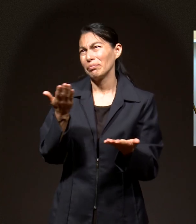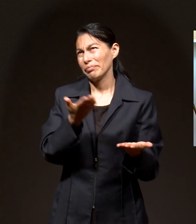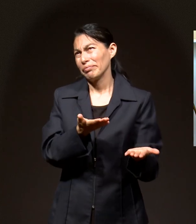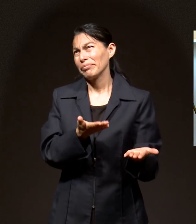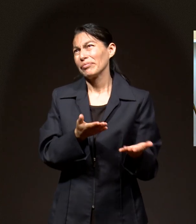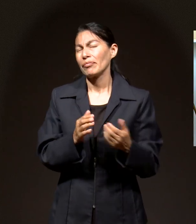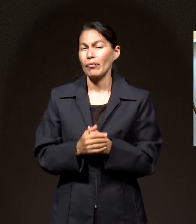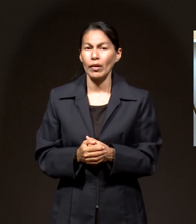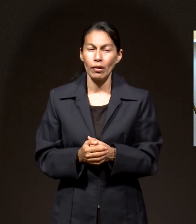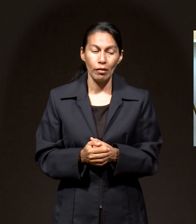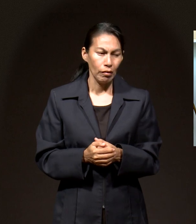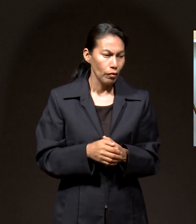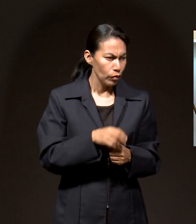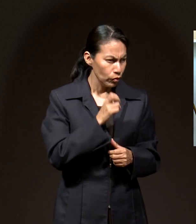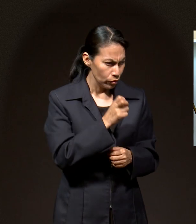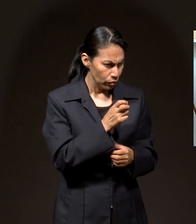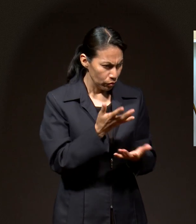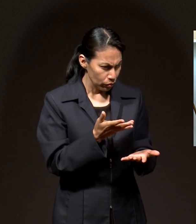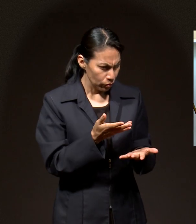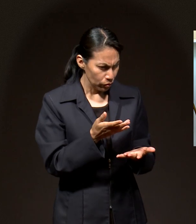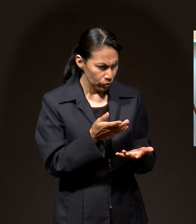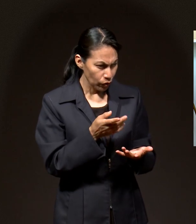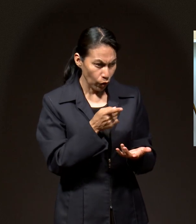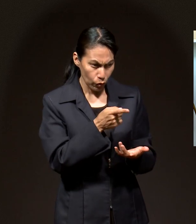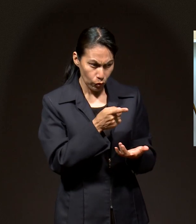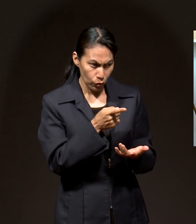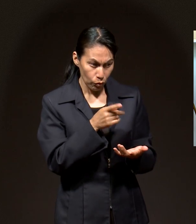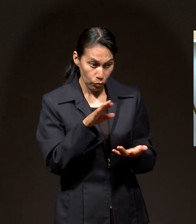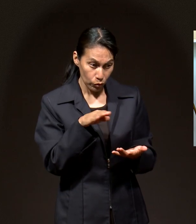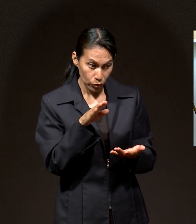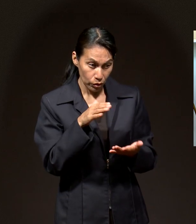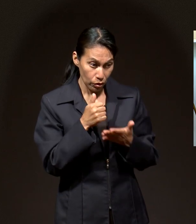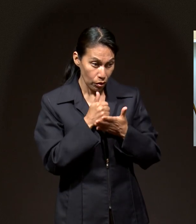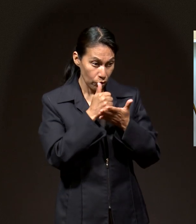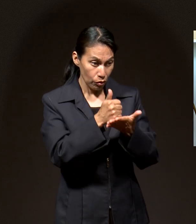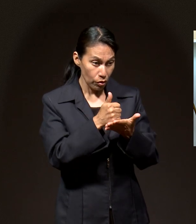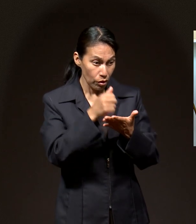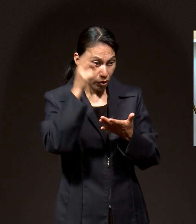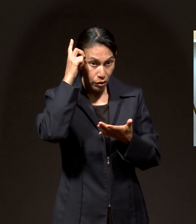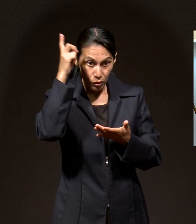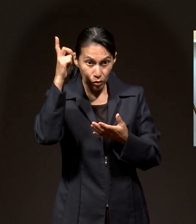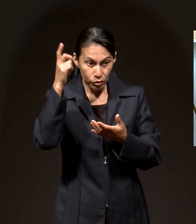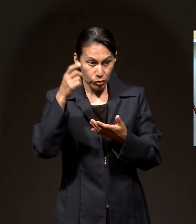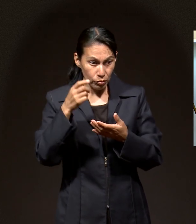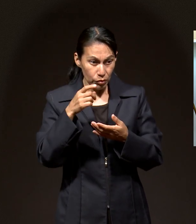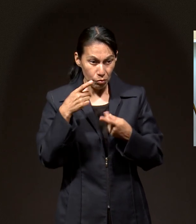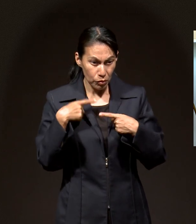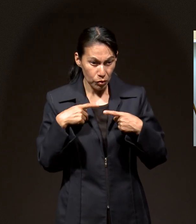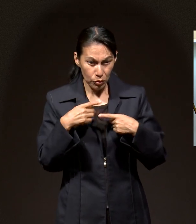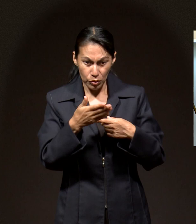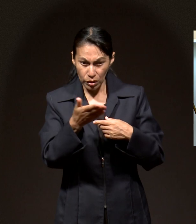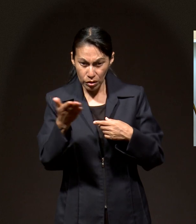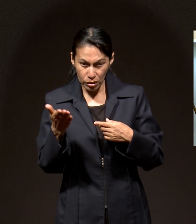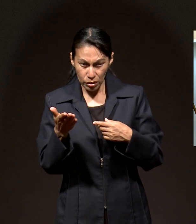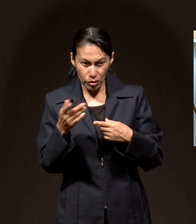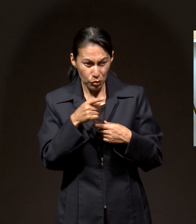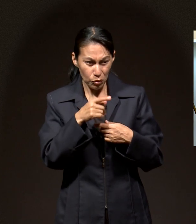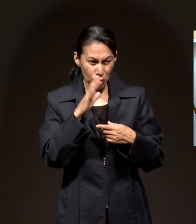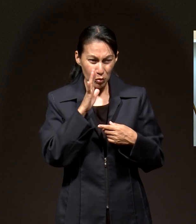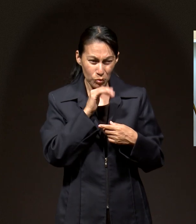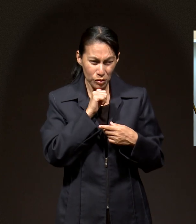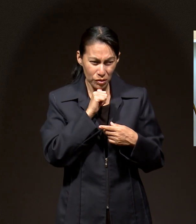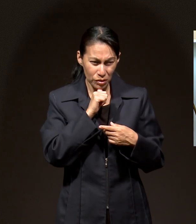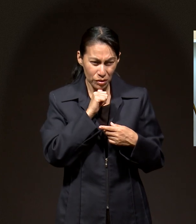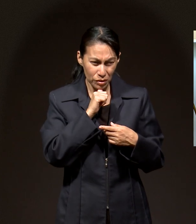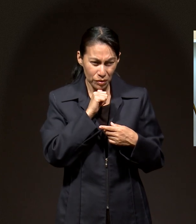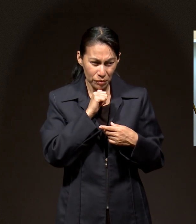el deseo, el ánimo, el impulso de buscar la ayuda del Todopoderoso es cuando tú consideras que has